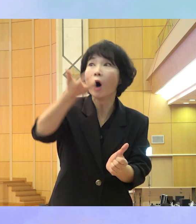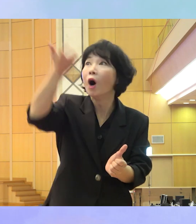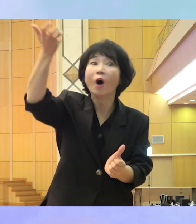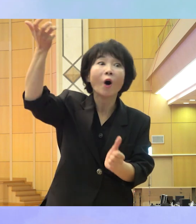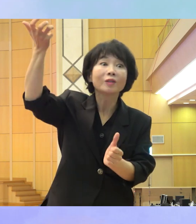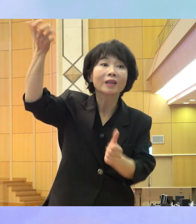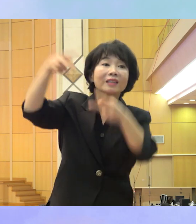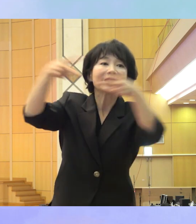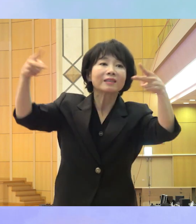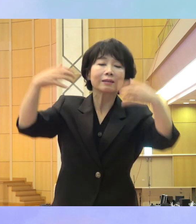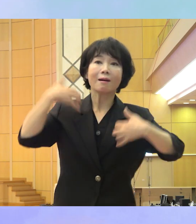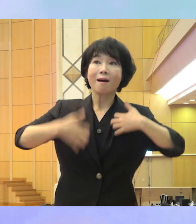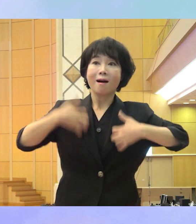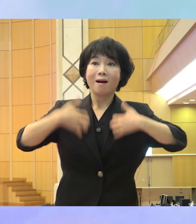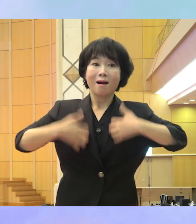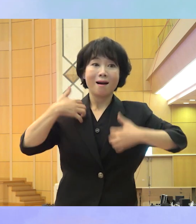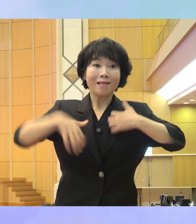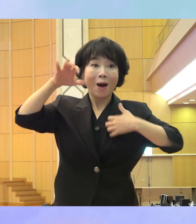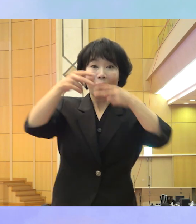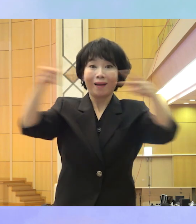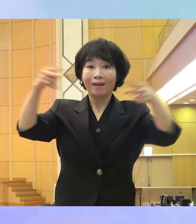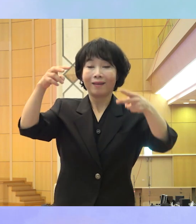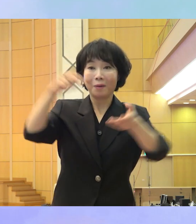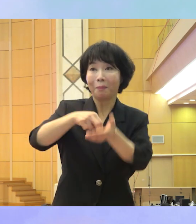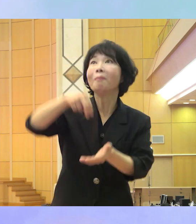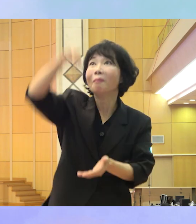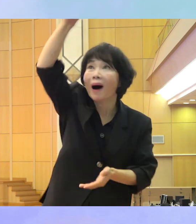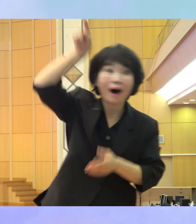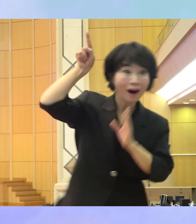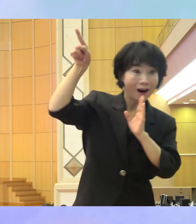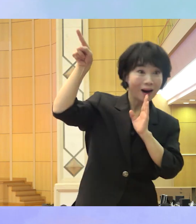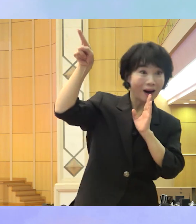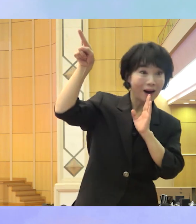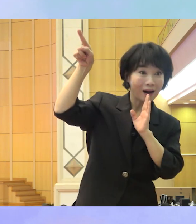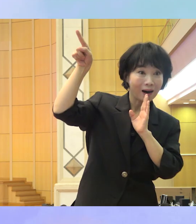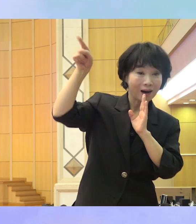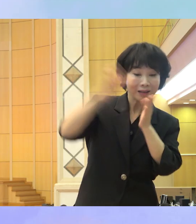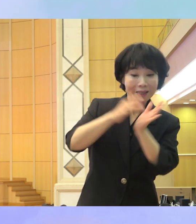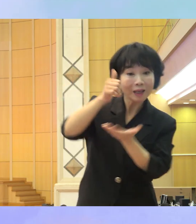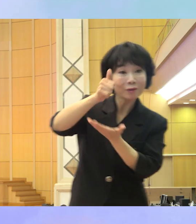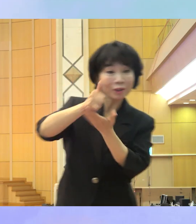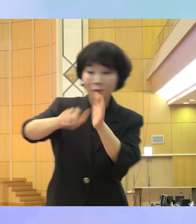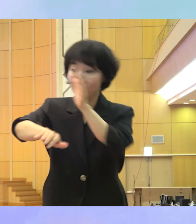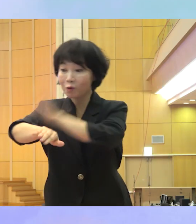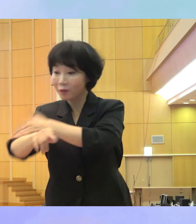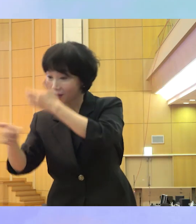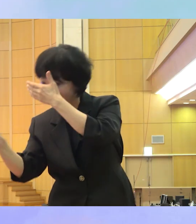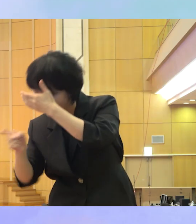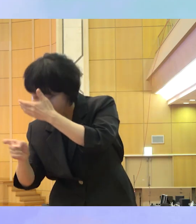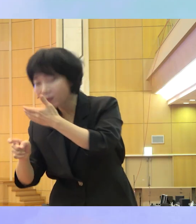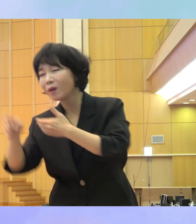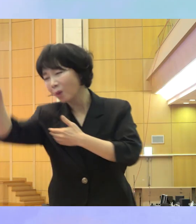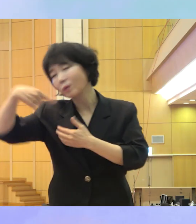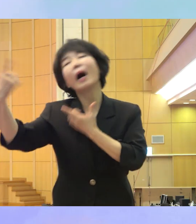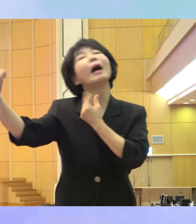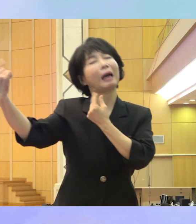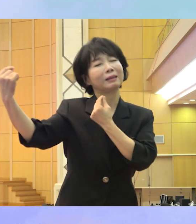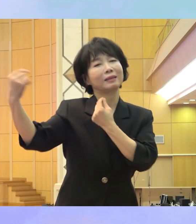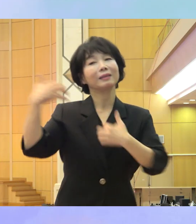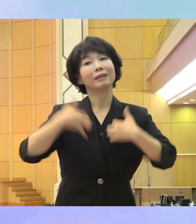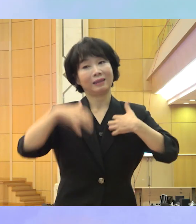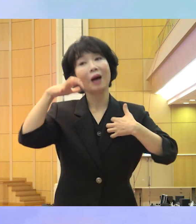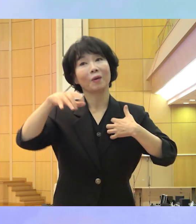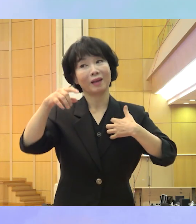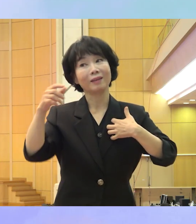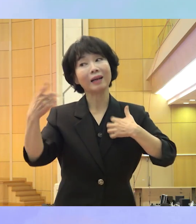했어요? 십자가에 돌아가실 때 우평강도에 너는 오늘 나와 더불어 낙원 가리라. 지금 3층 하늘에 간